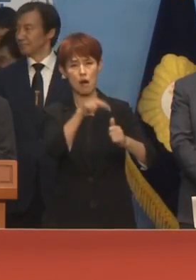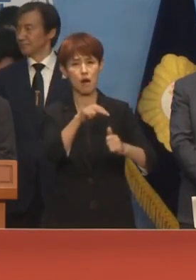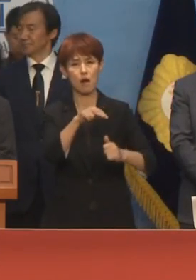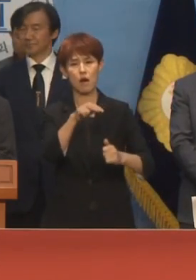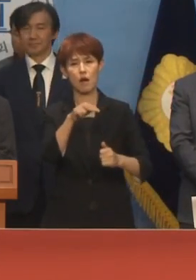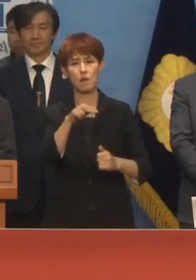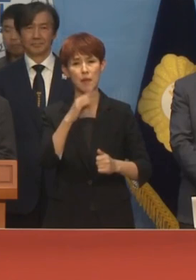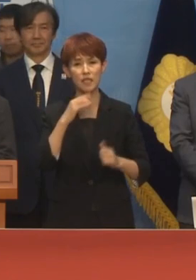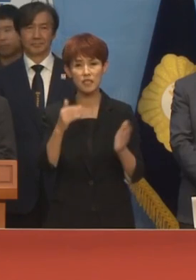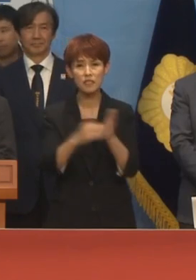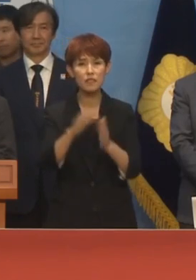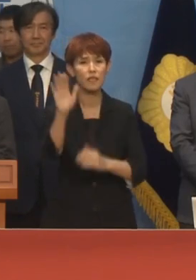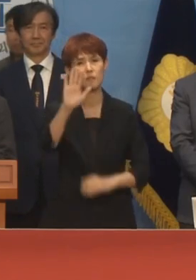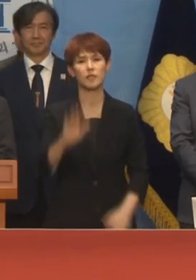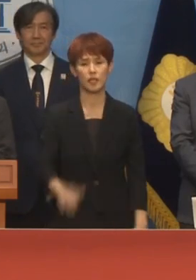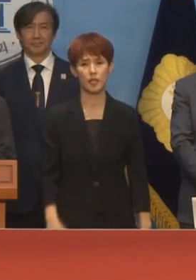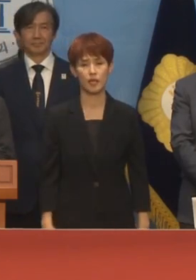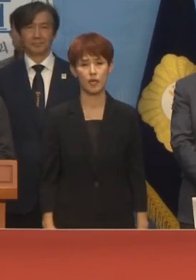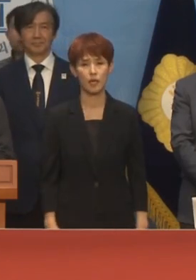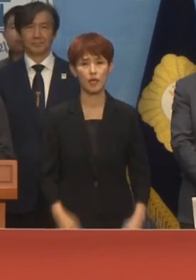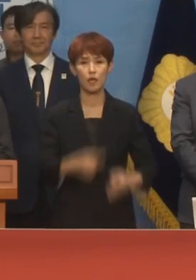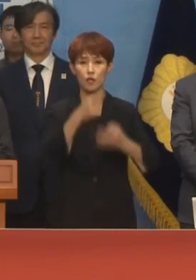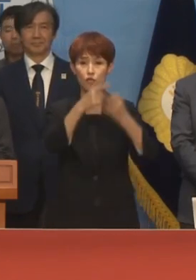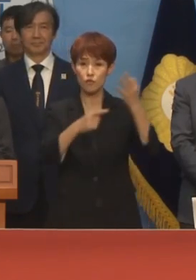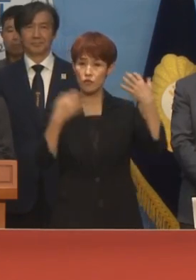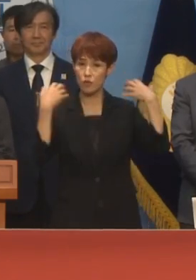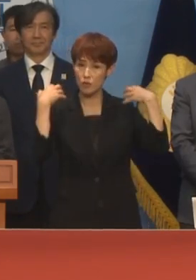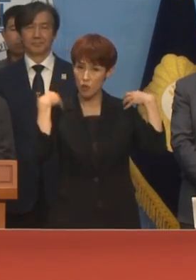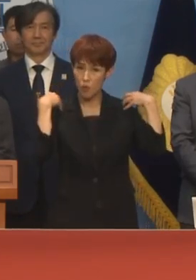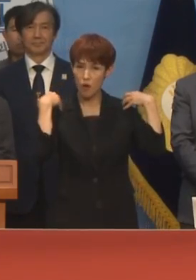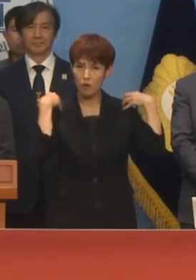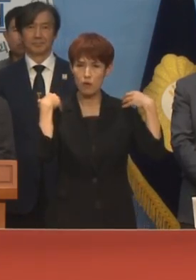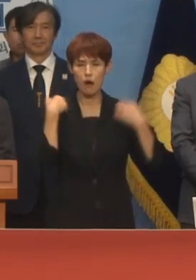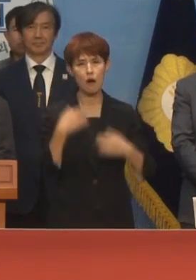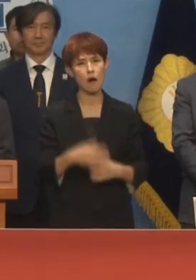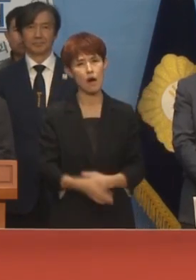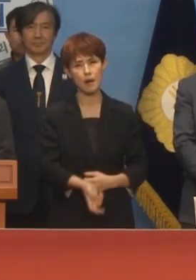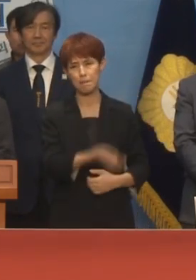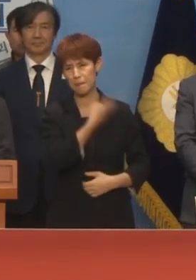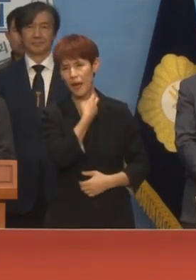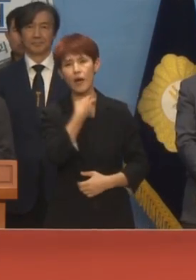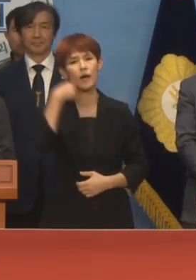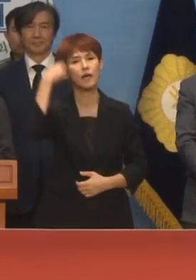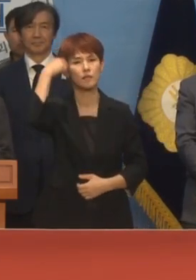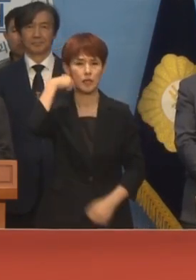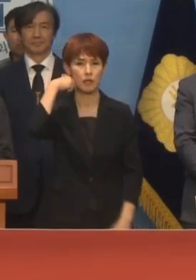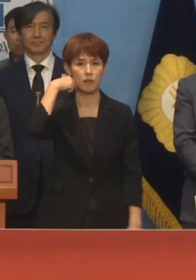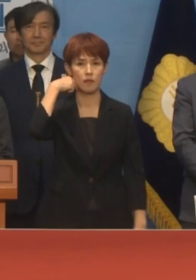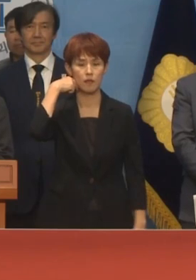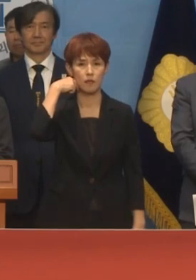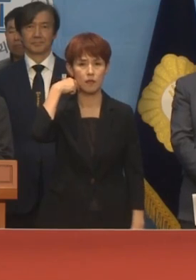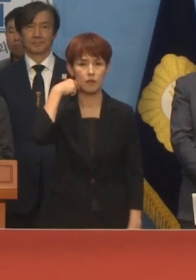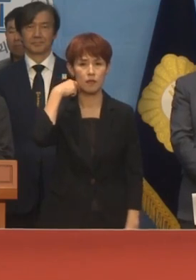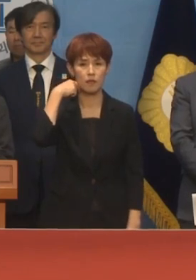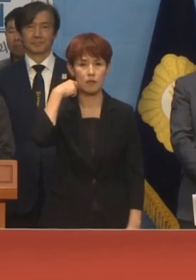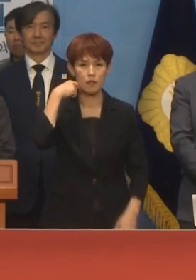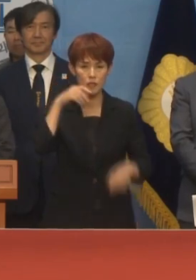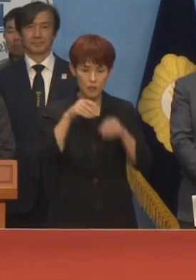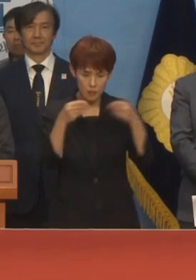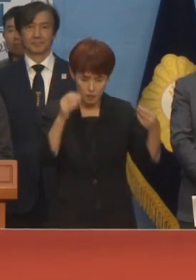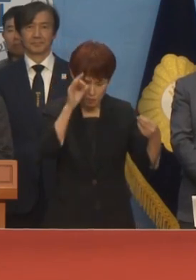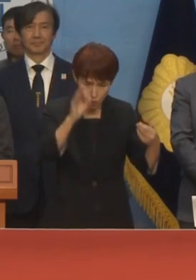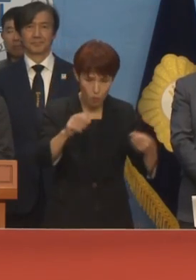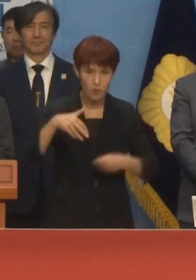아닙니다. 지금 윤석열 정권에 대해서 배신감을 느끼고 있습니다. 그 배신감의 뿌리에 이